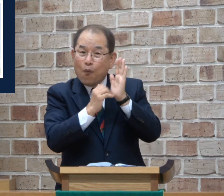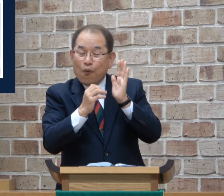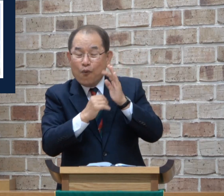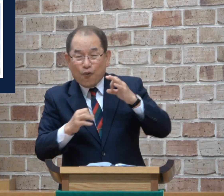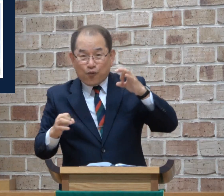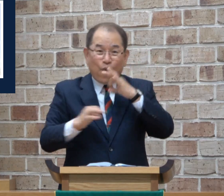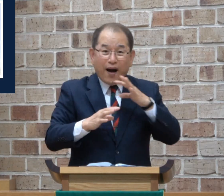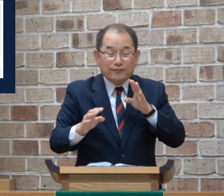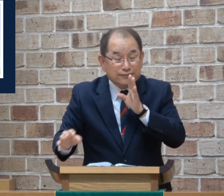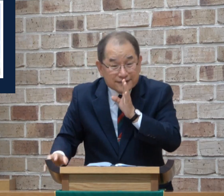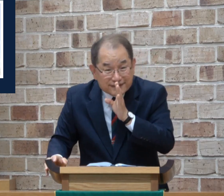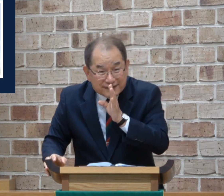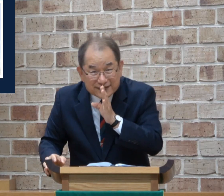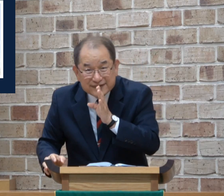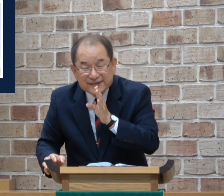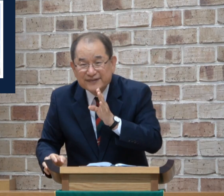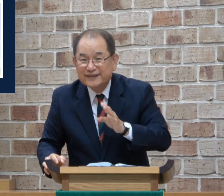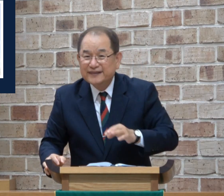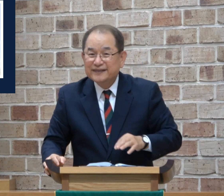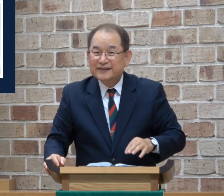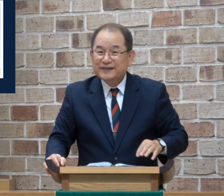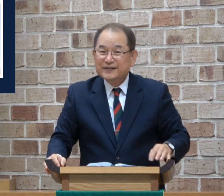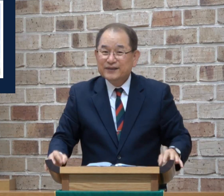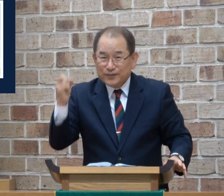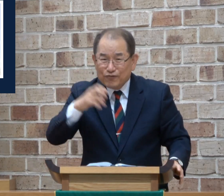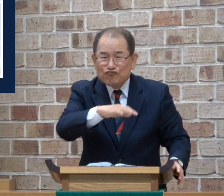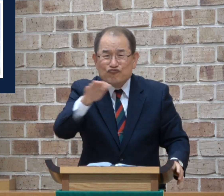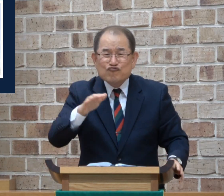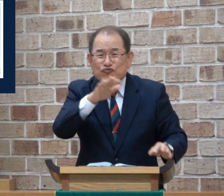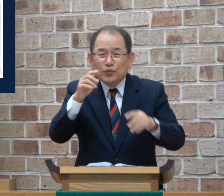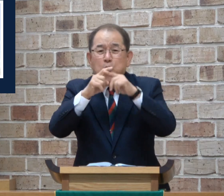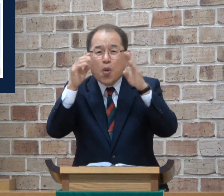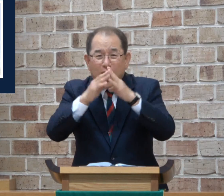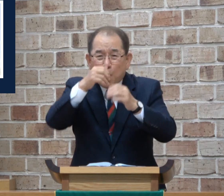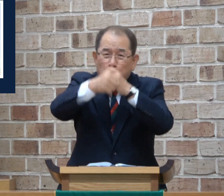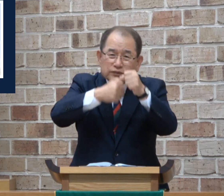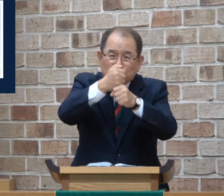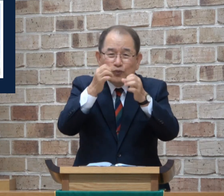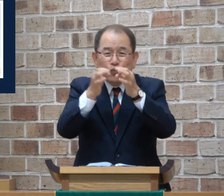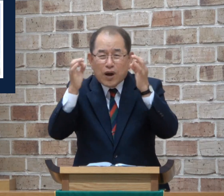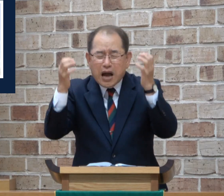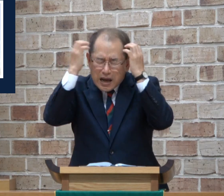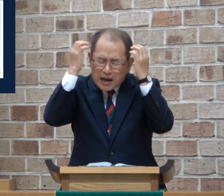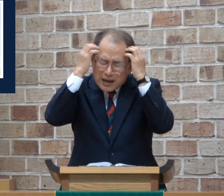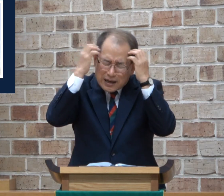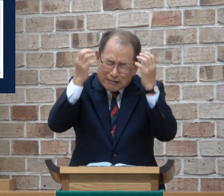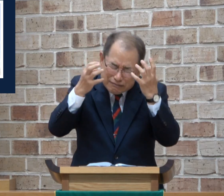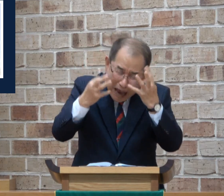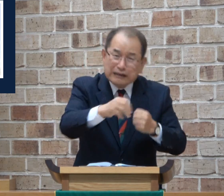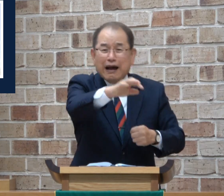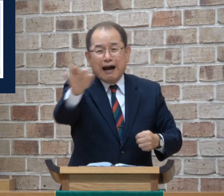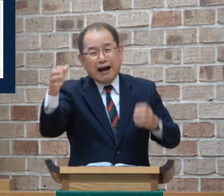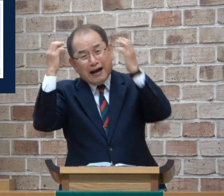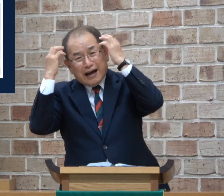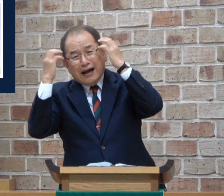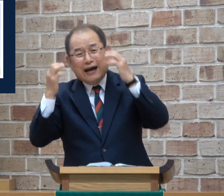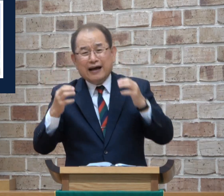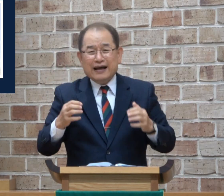생각합니다. 우리 교회 50년 동안 정말 많은 고난이 있었습니다. 건축 후에 빚을